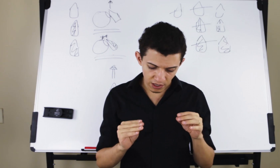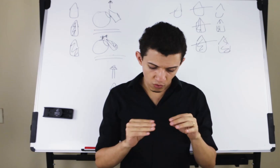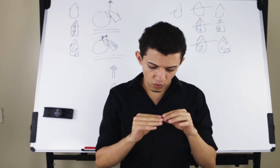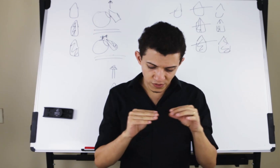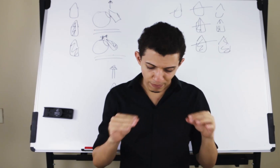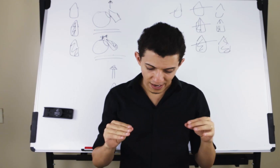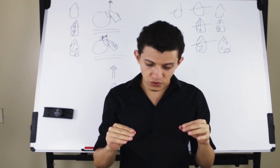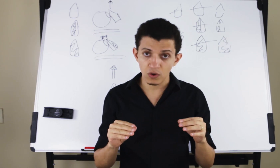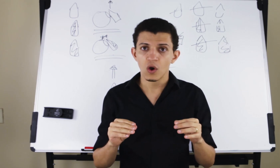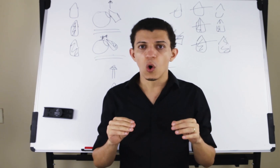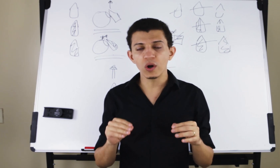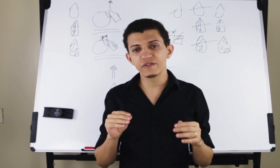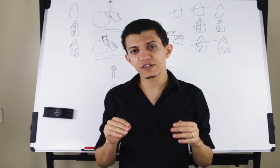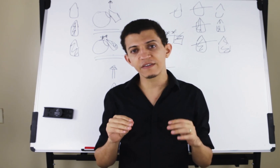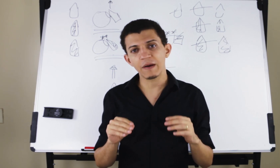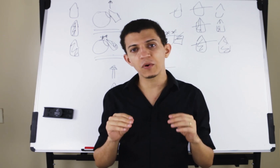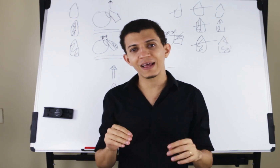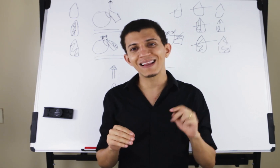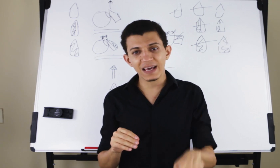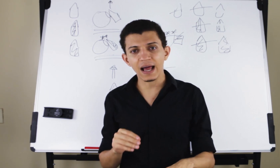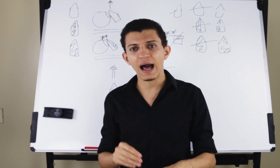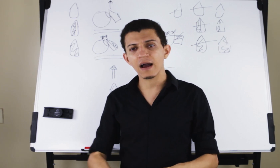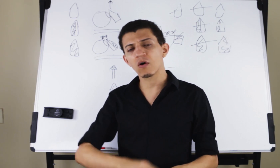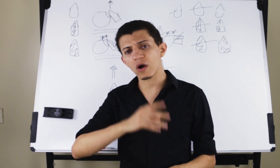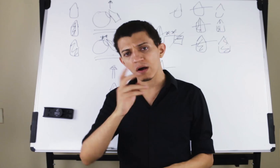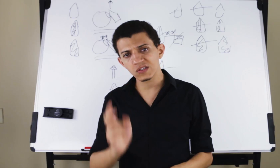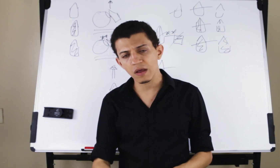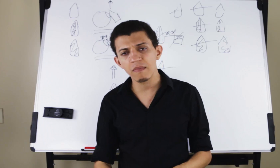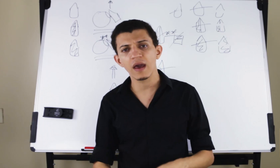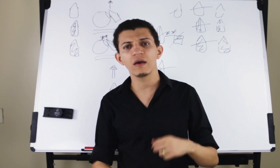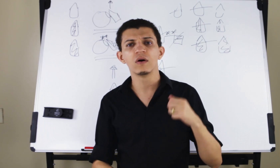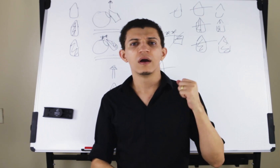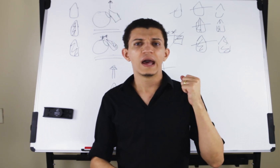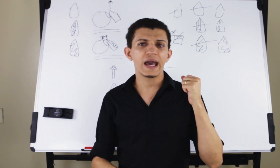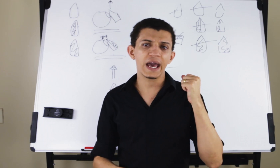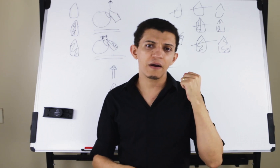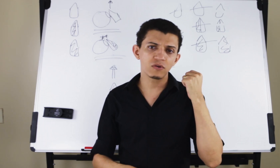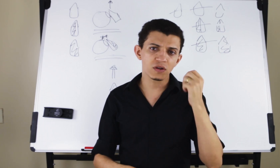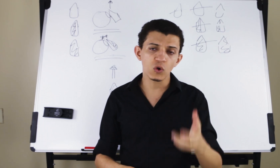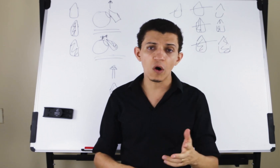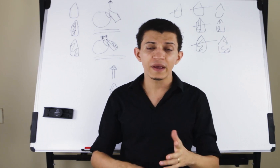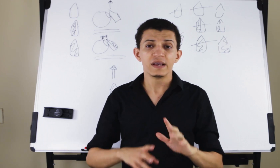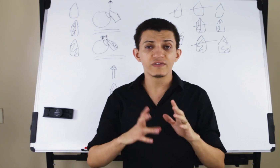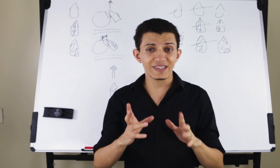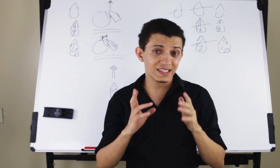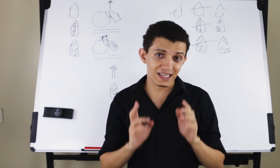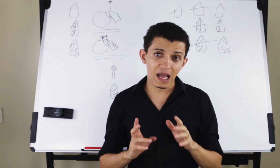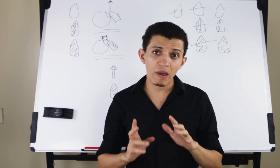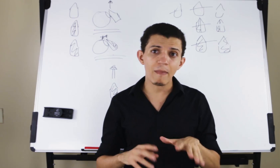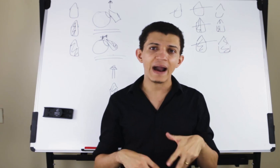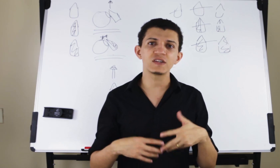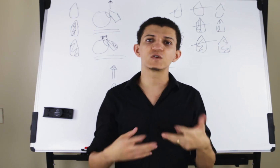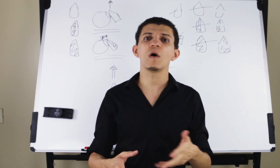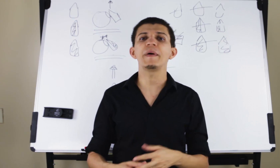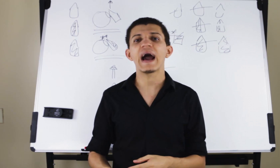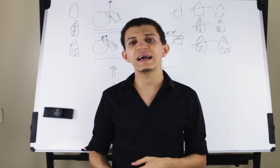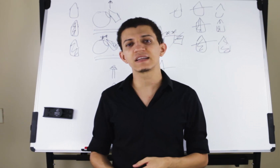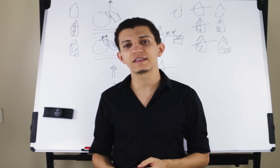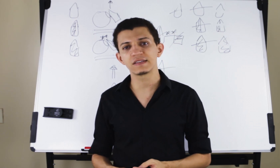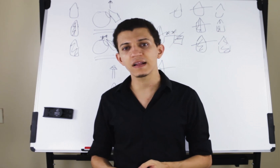um espaço onde você vai poder clicar lá, colocar o seu e-mail, o seu nome, se você quiser saber mais sobre a escrita de